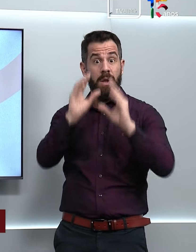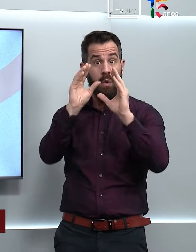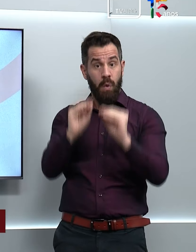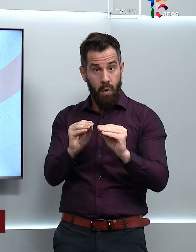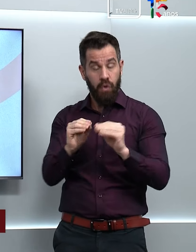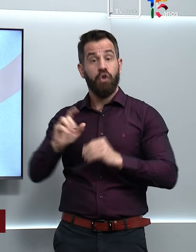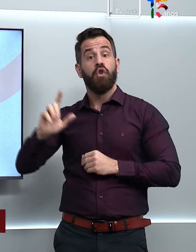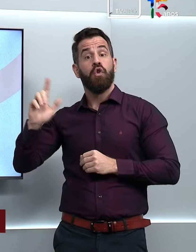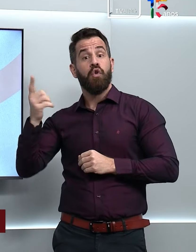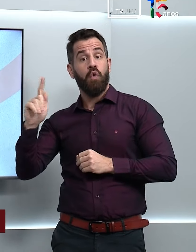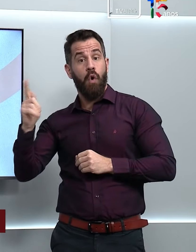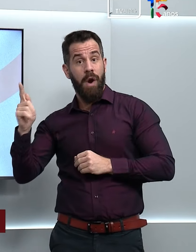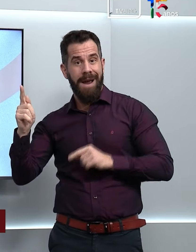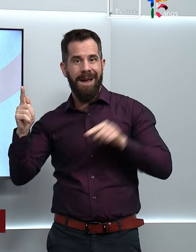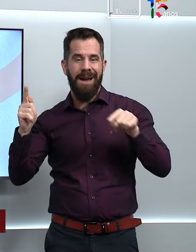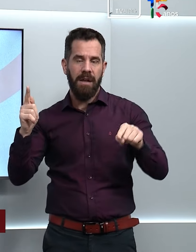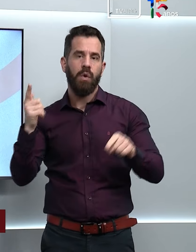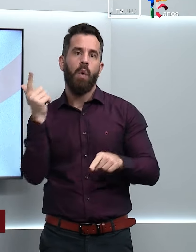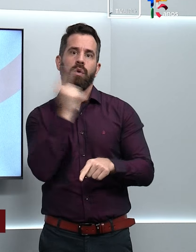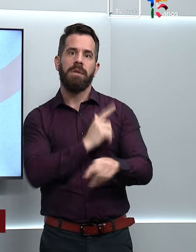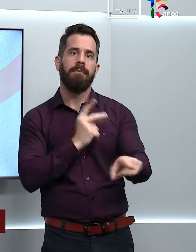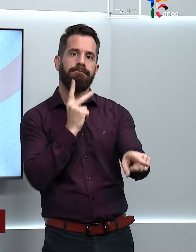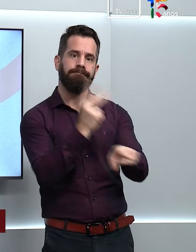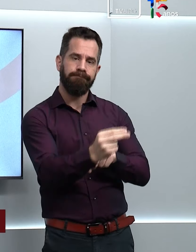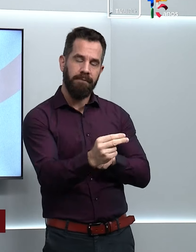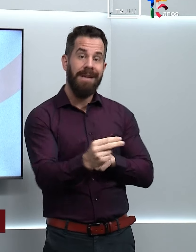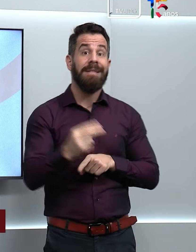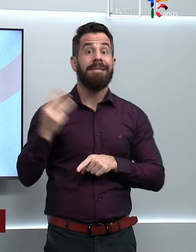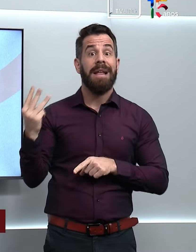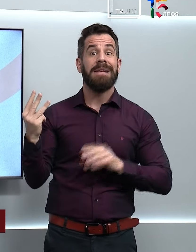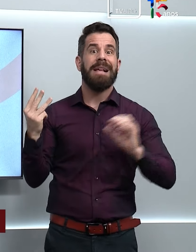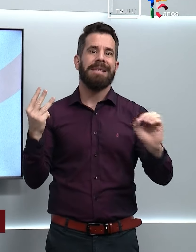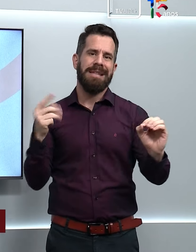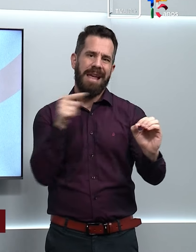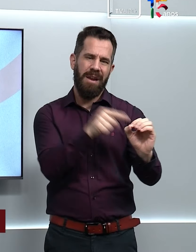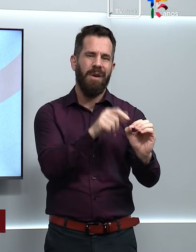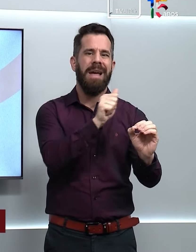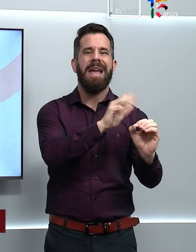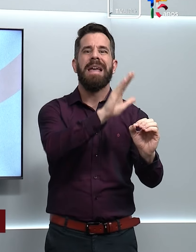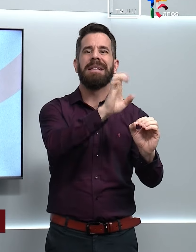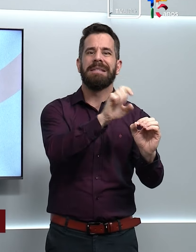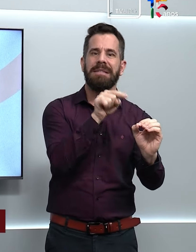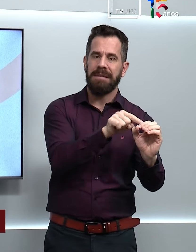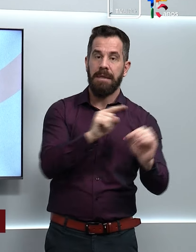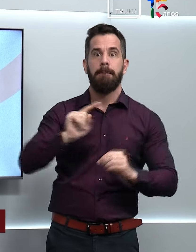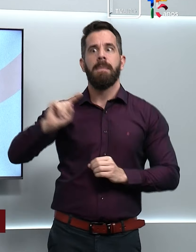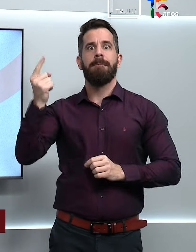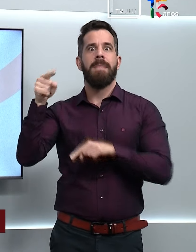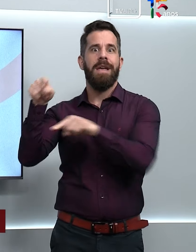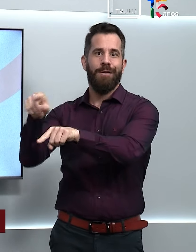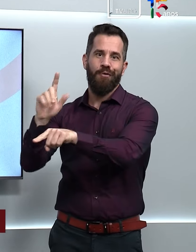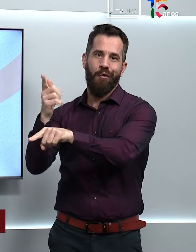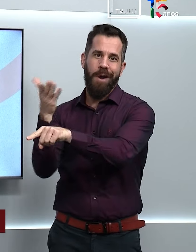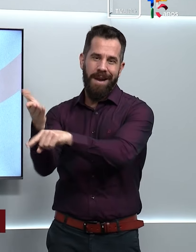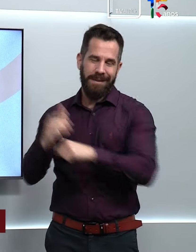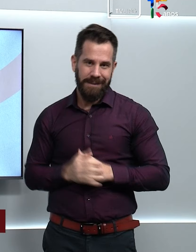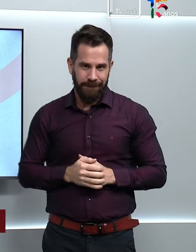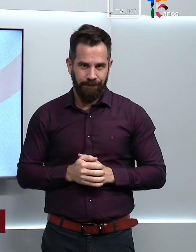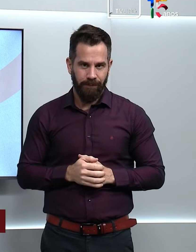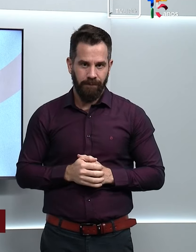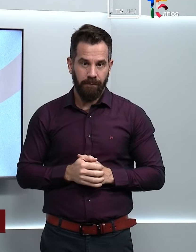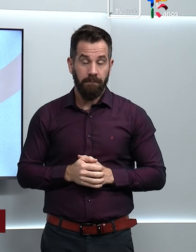o ac Open Sports também por três sets a 0 fechando a fase de grupos em primeiro lugar as equipes